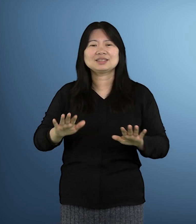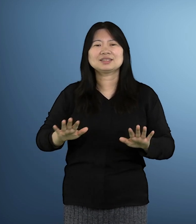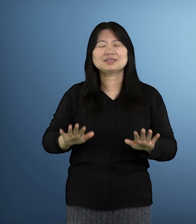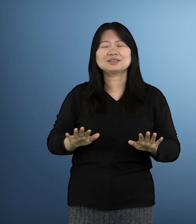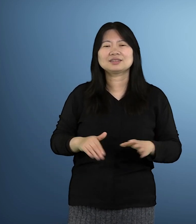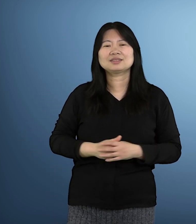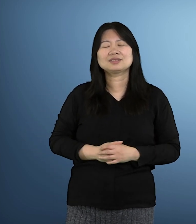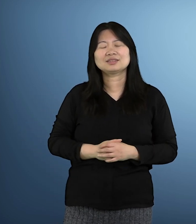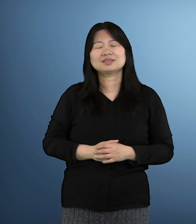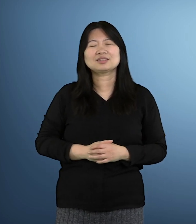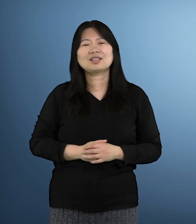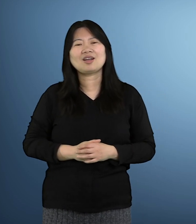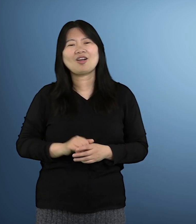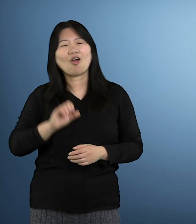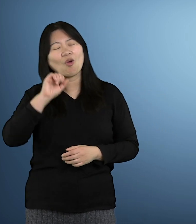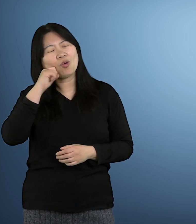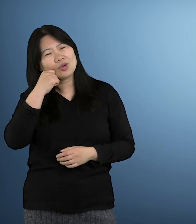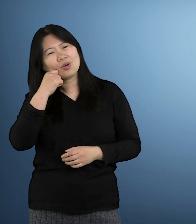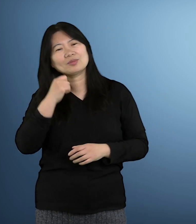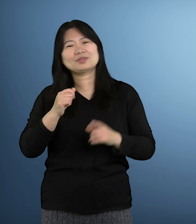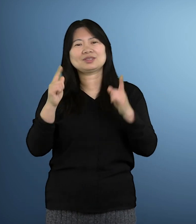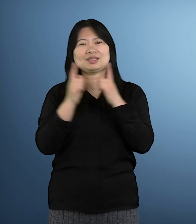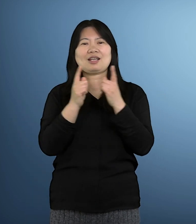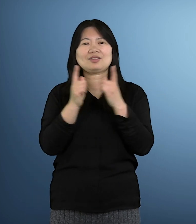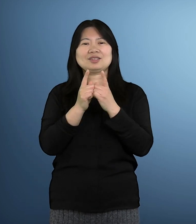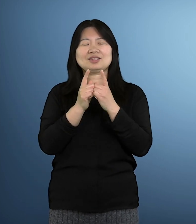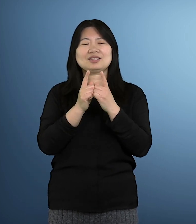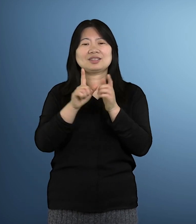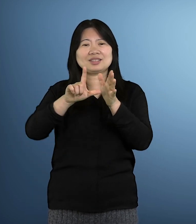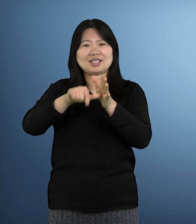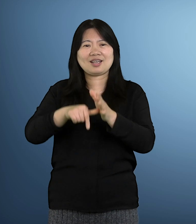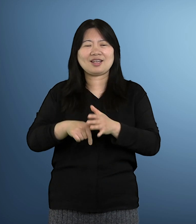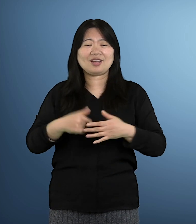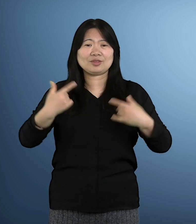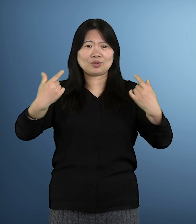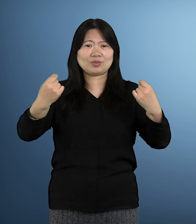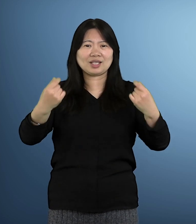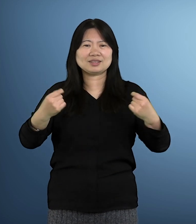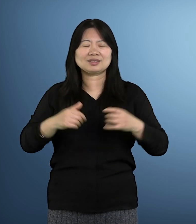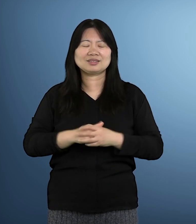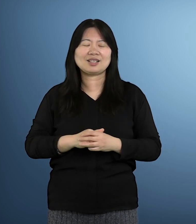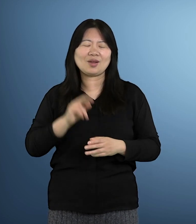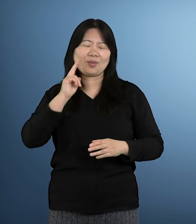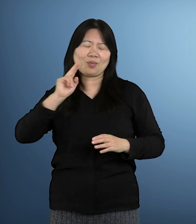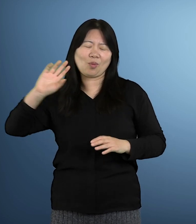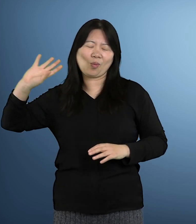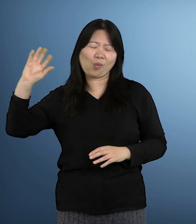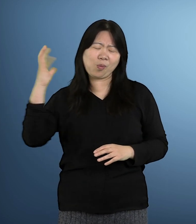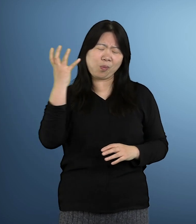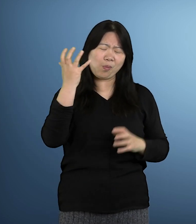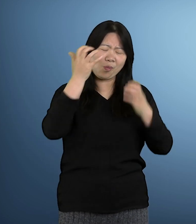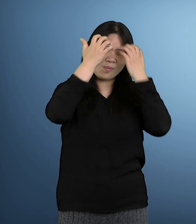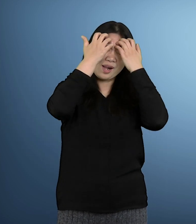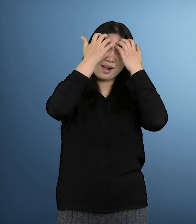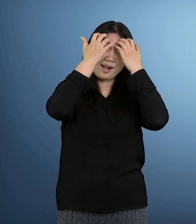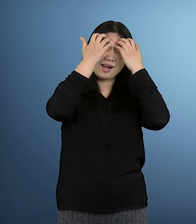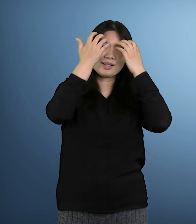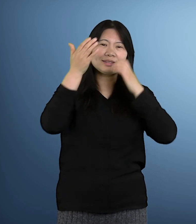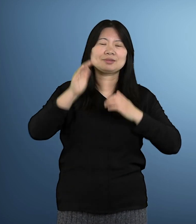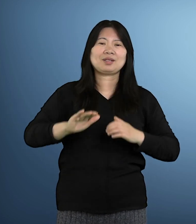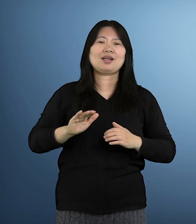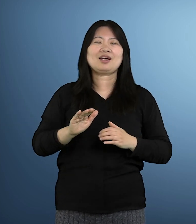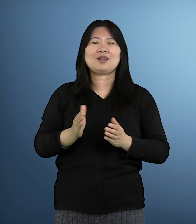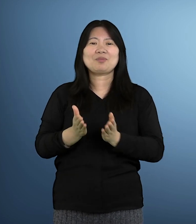세계적인 환란을 직면하면서 똑같은 폭풍 속에 있는데 어떤